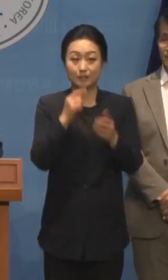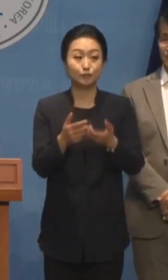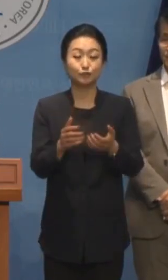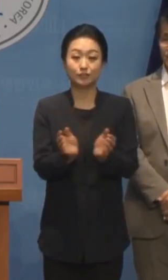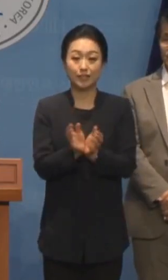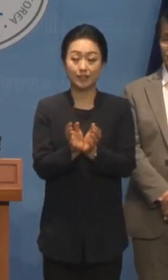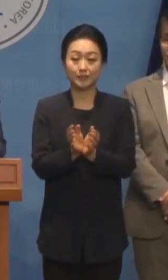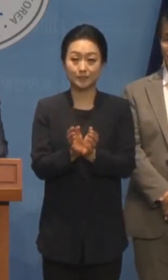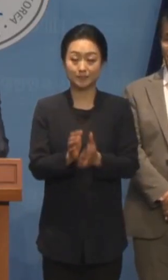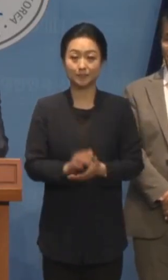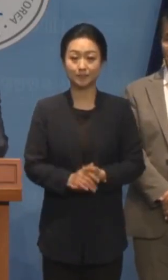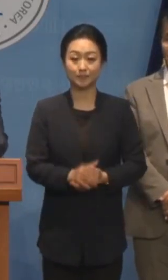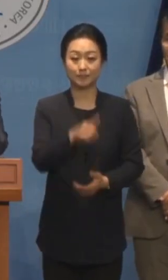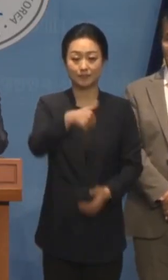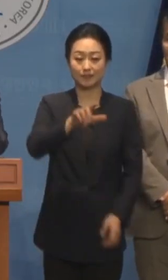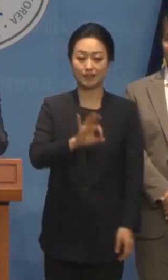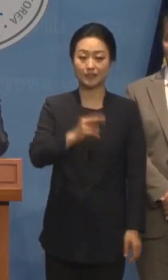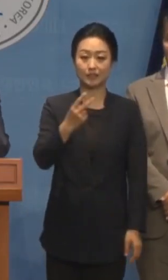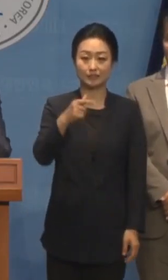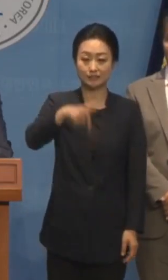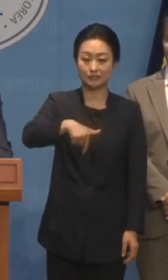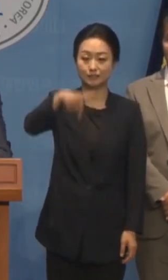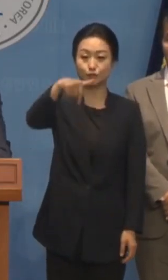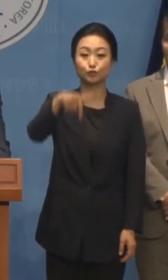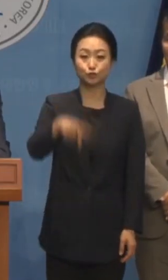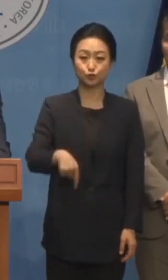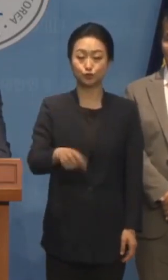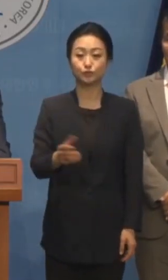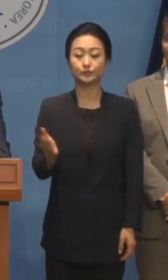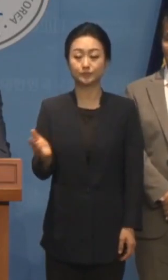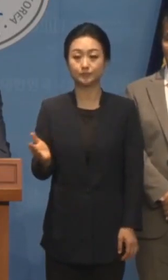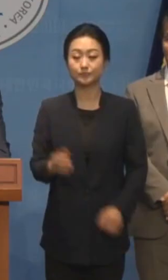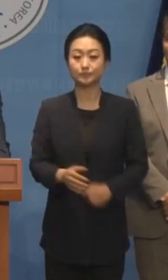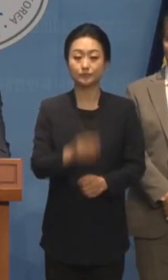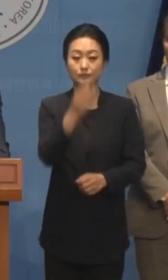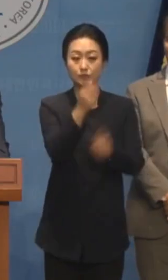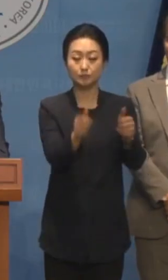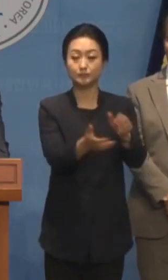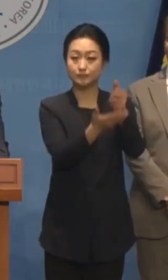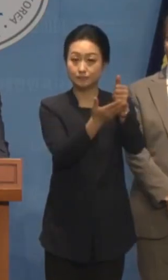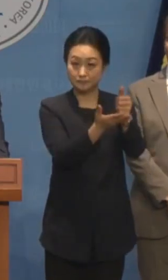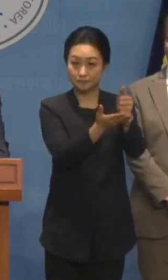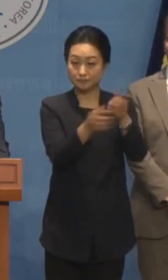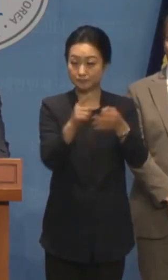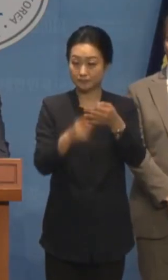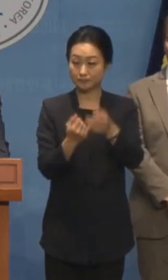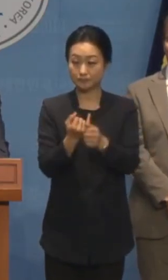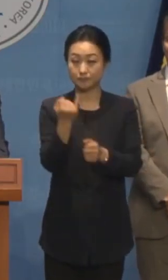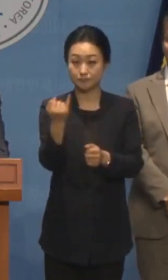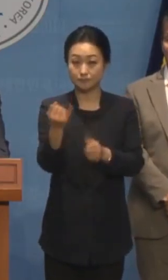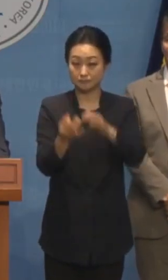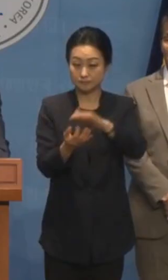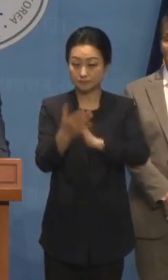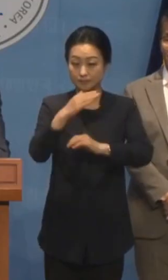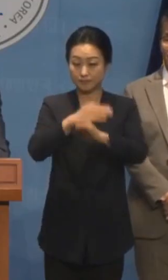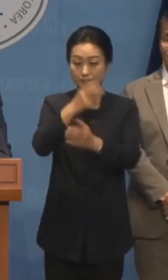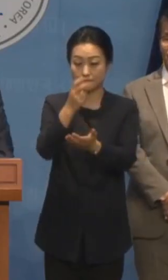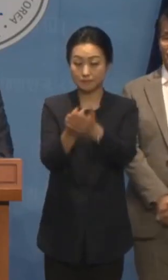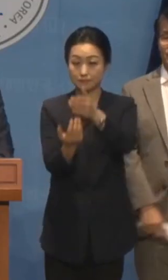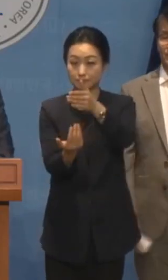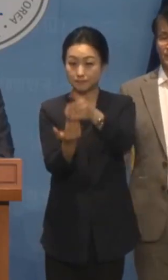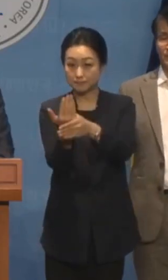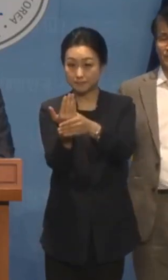더불어민주당 안양시 만안구 출신 강득구 의원입니다. 이원석 총장이 김건희 여사의 청탁금지법